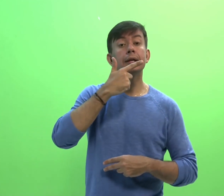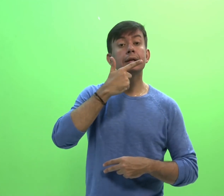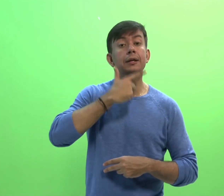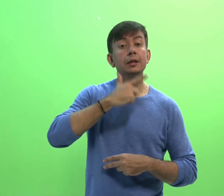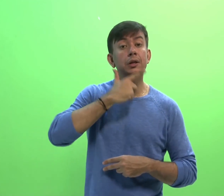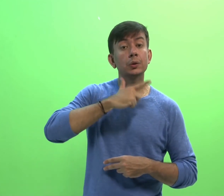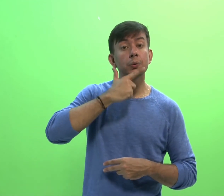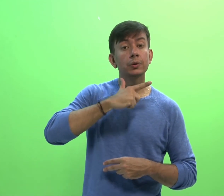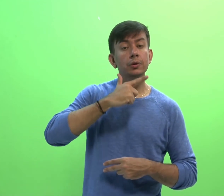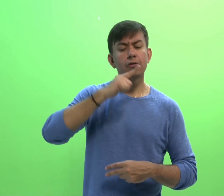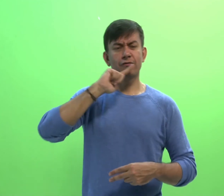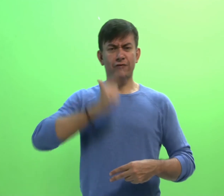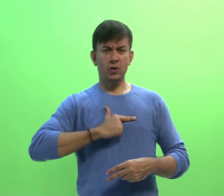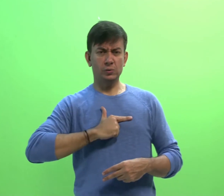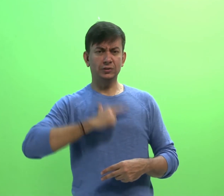Queijo, feio.